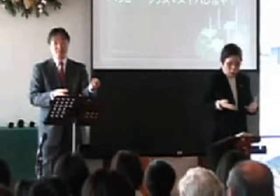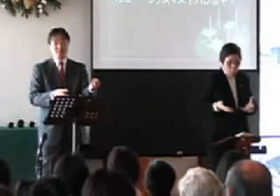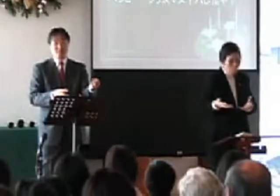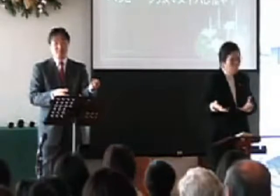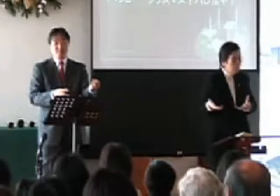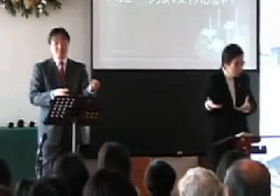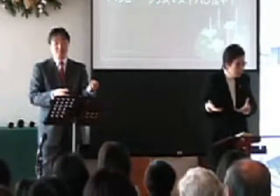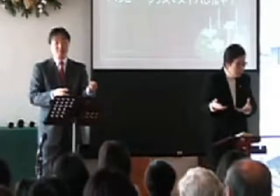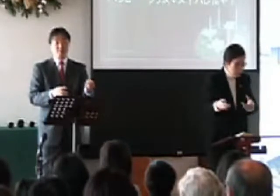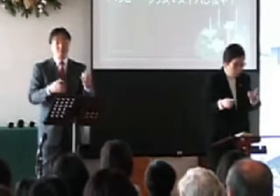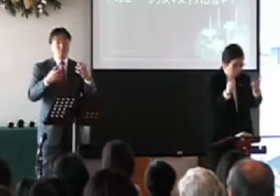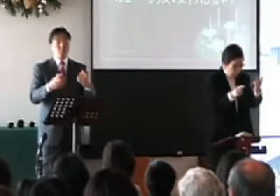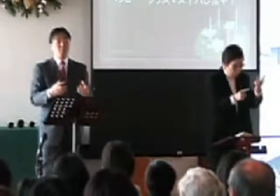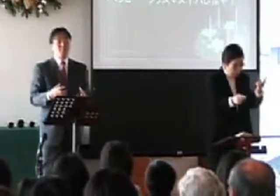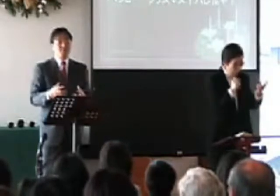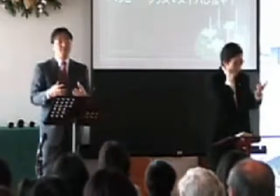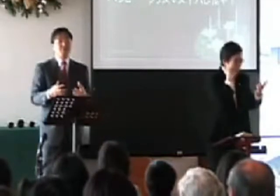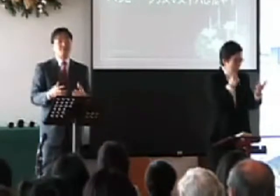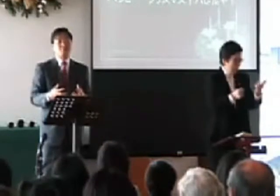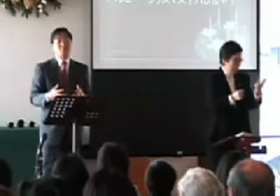ったと思います。